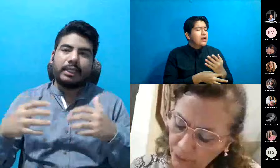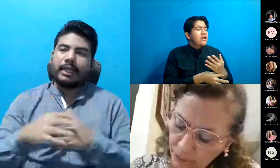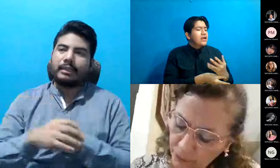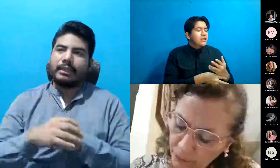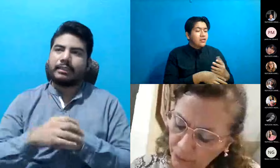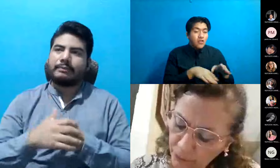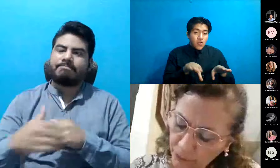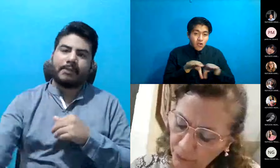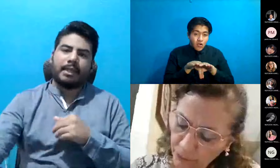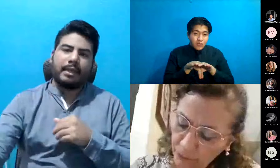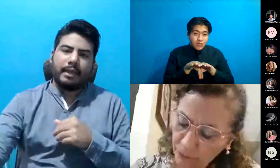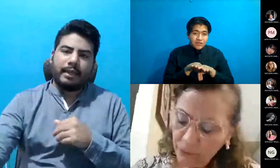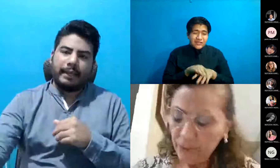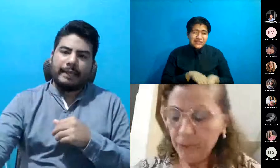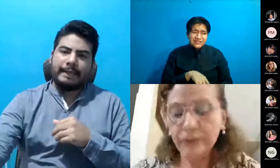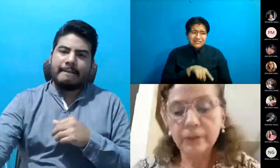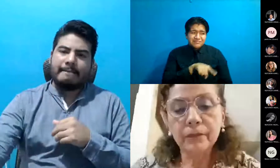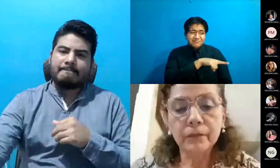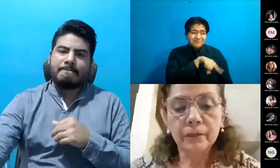Decir silentes,